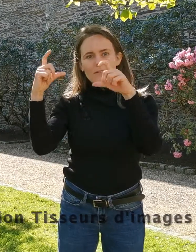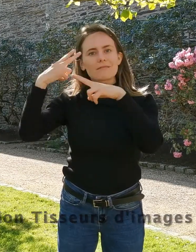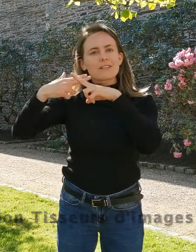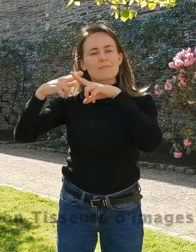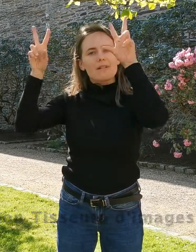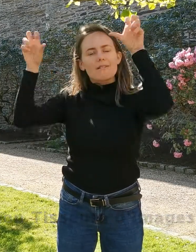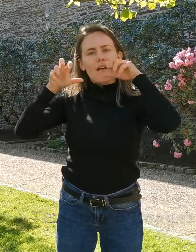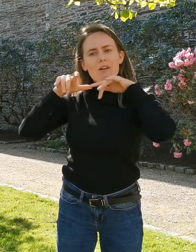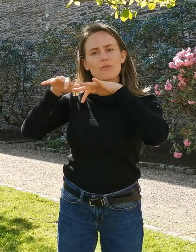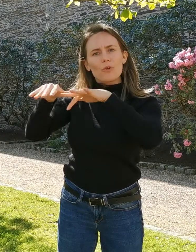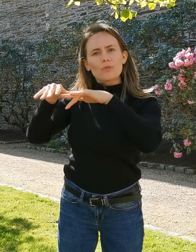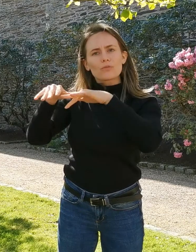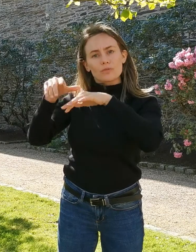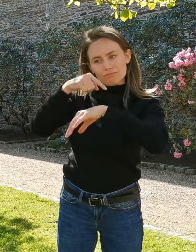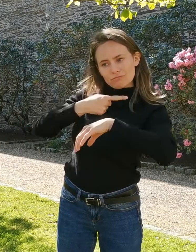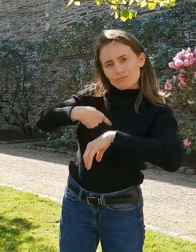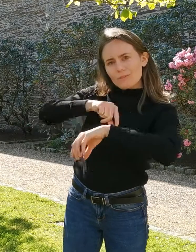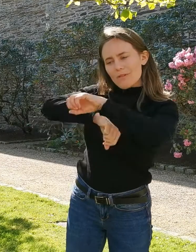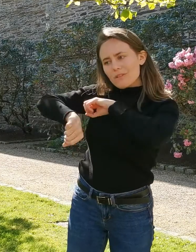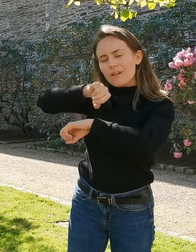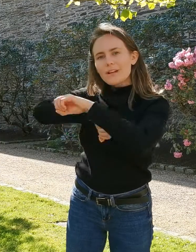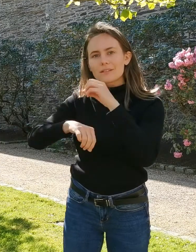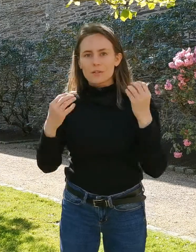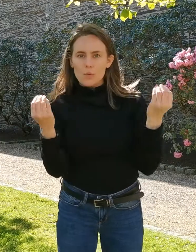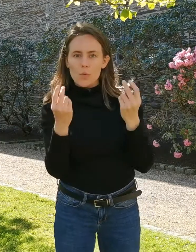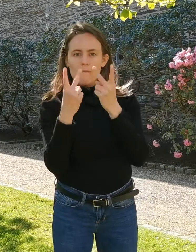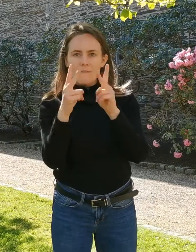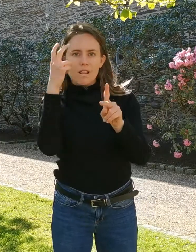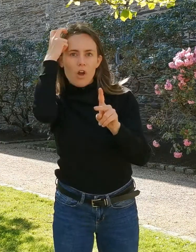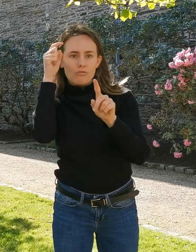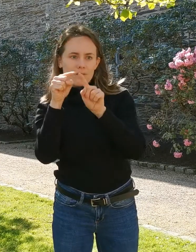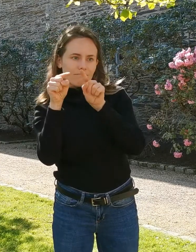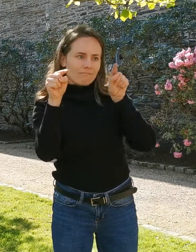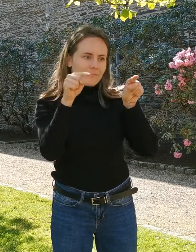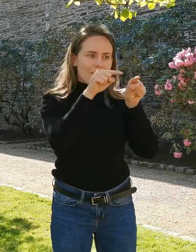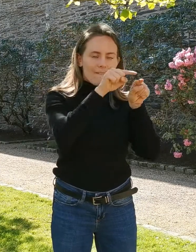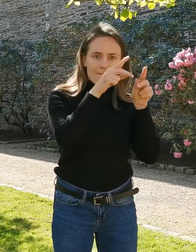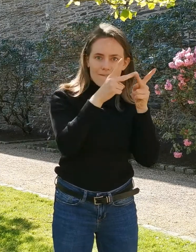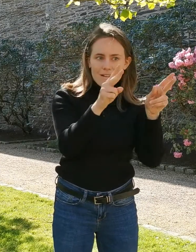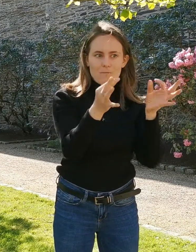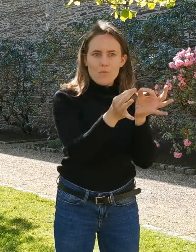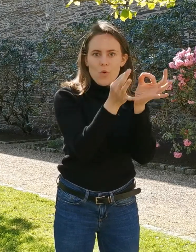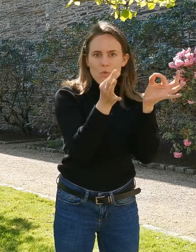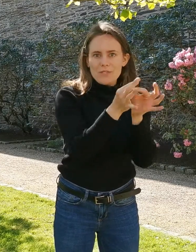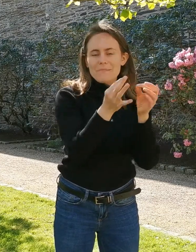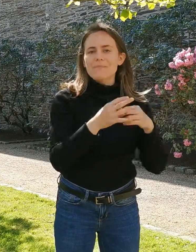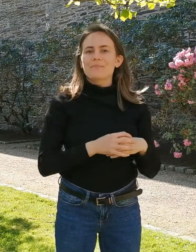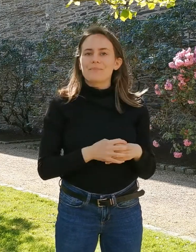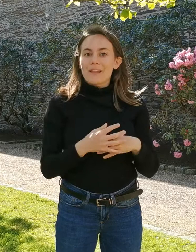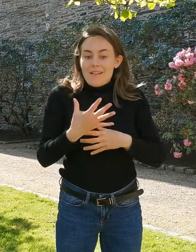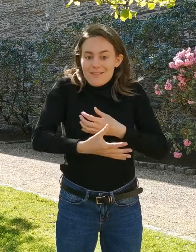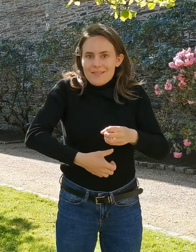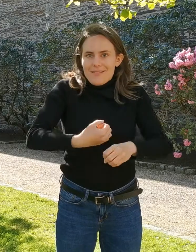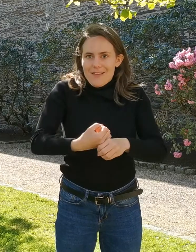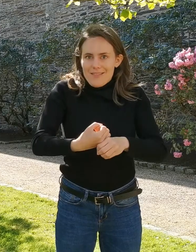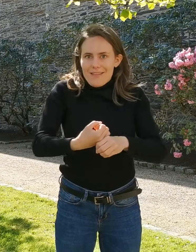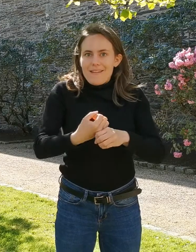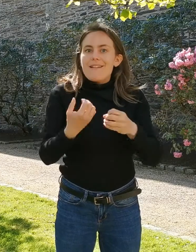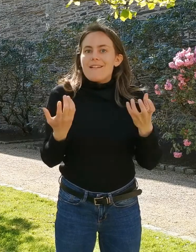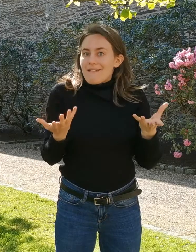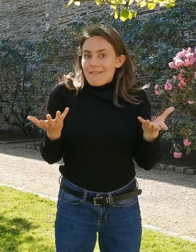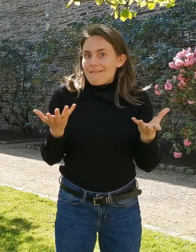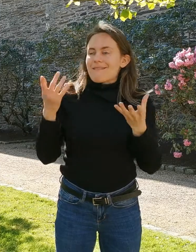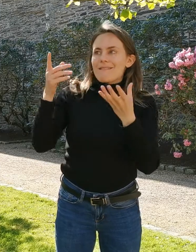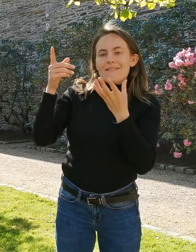Beaucouzé, qui est une petite ville située à côté d'Angers. Pour cette année 2021, le festival est d'influence